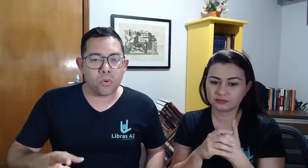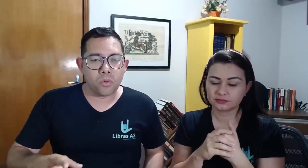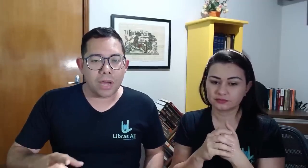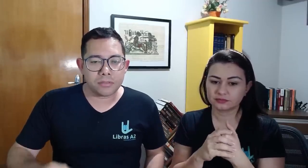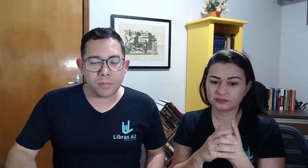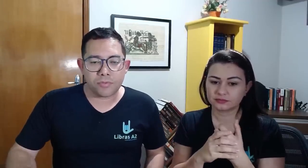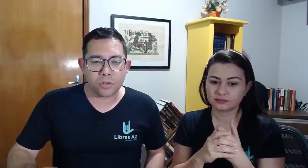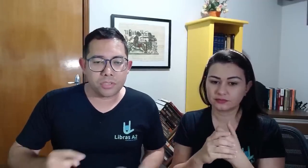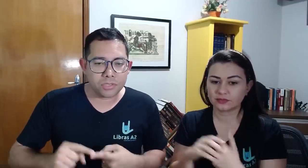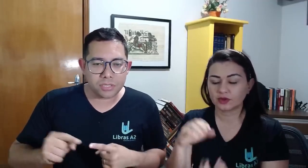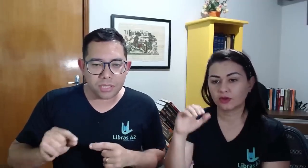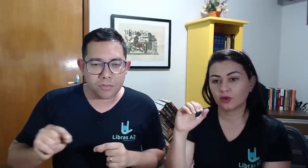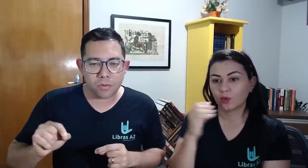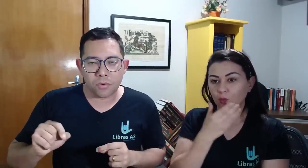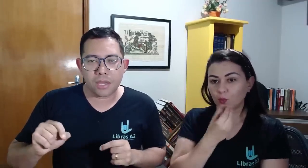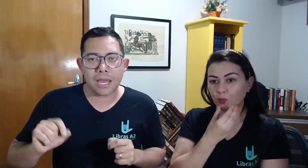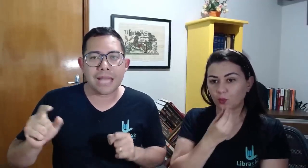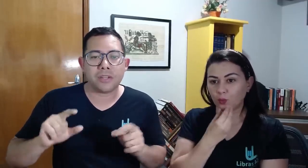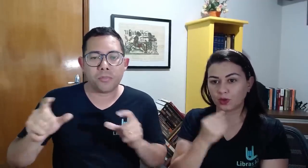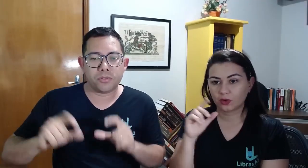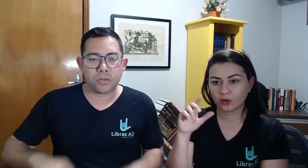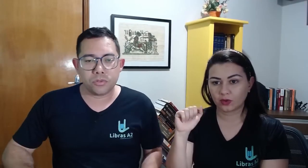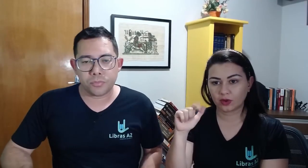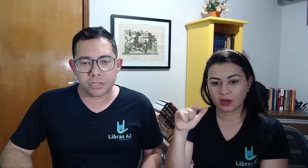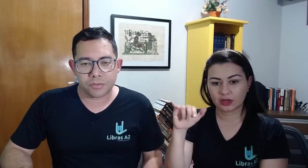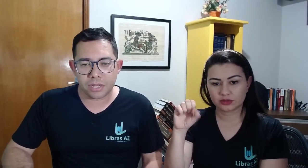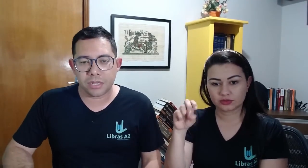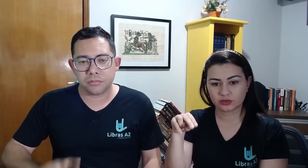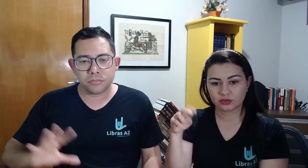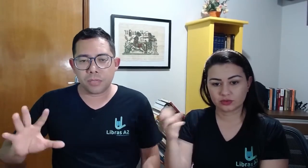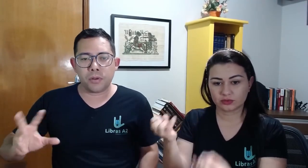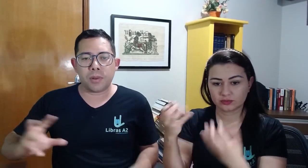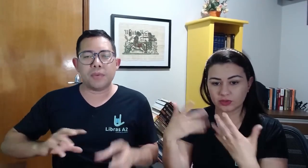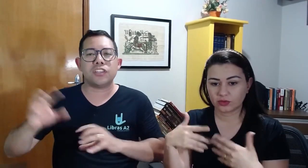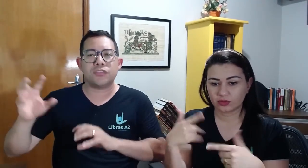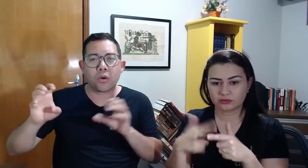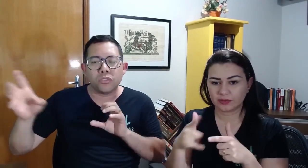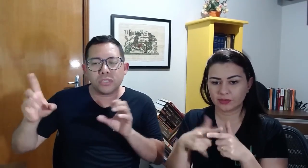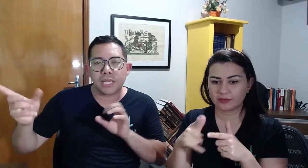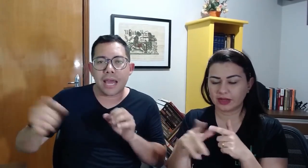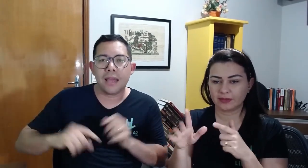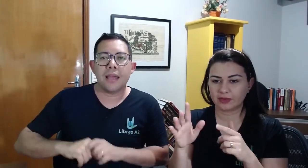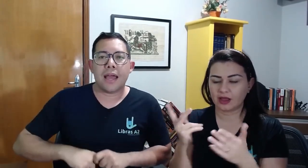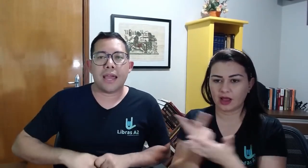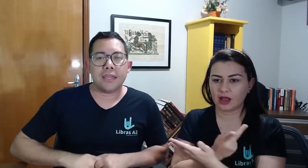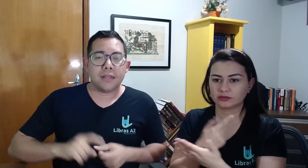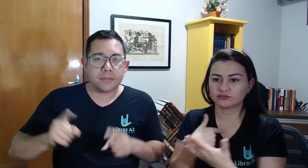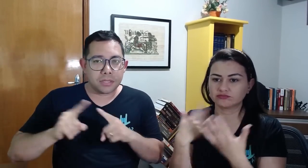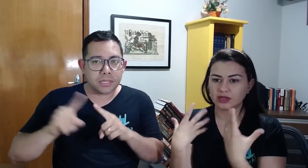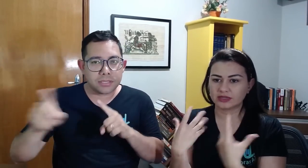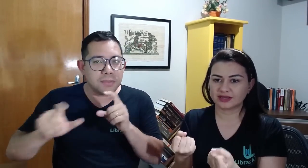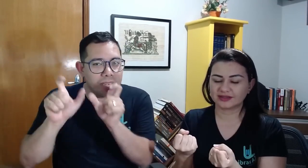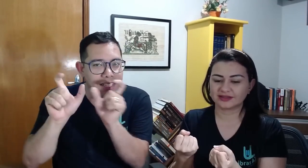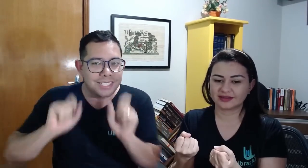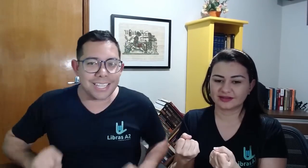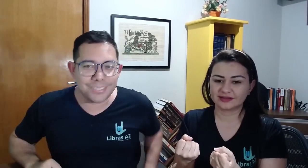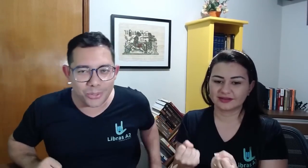O Alisson também falou se você escreveu errado, né? O pessoal do suporte está falando, não tem problema, a gente vai considerar aí dentro da semântica da